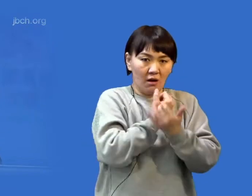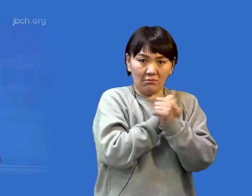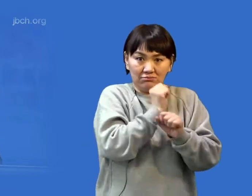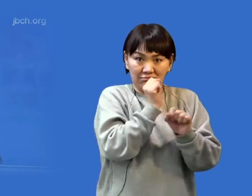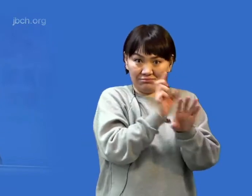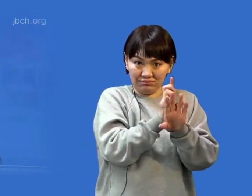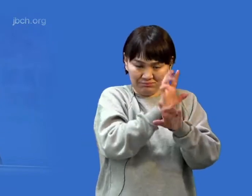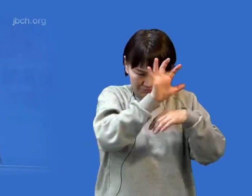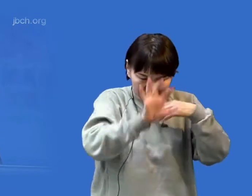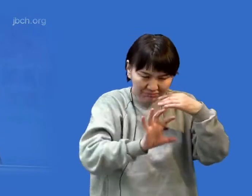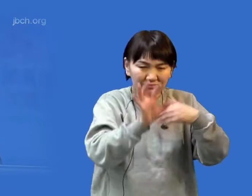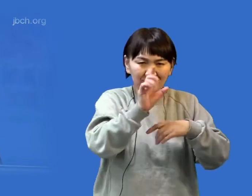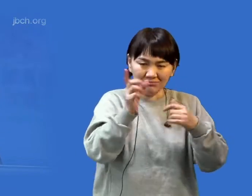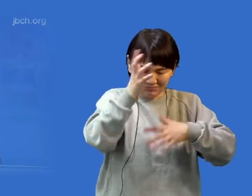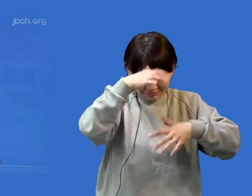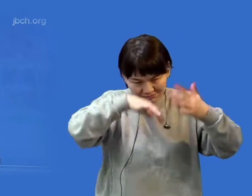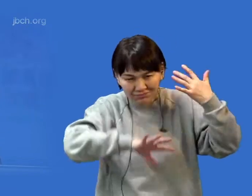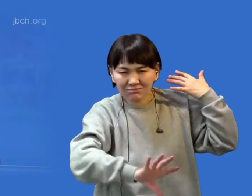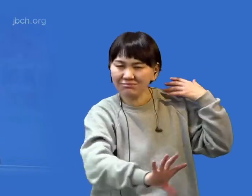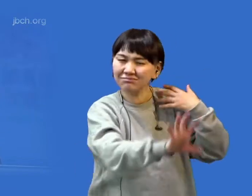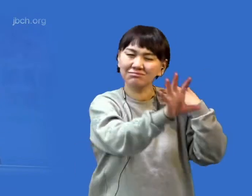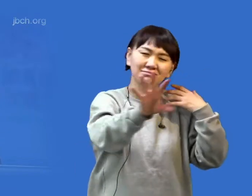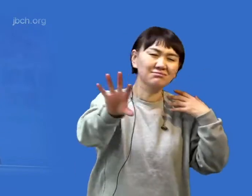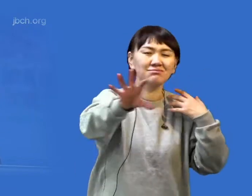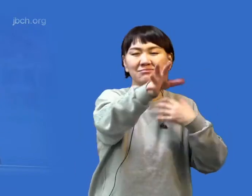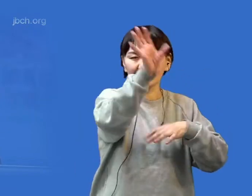Ингээд 40 жил цөлөөр туулж амьдэрсэн. Өдөр